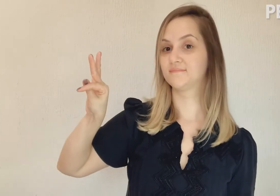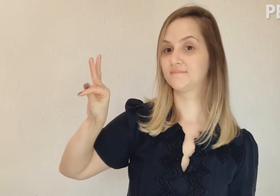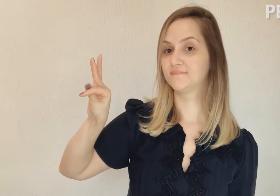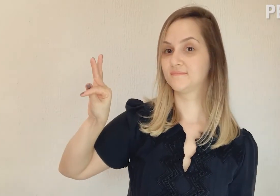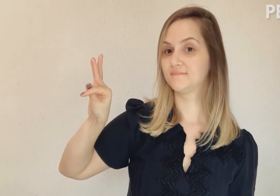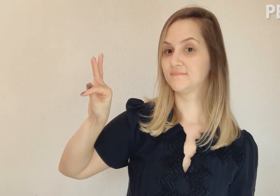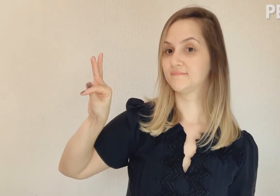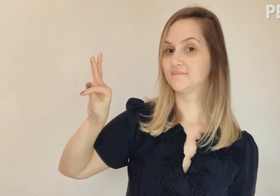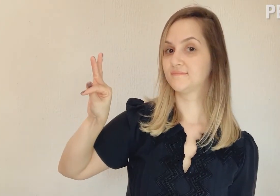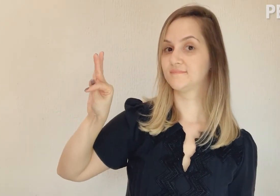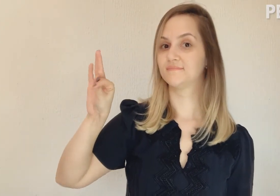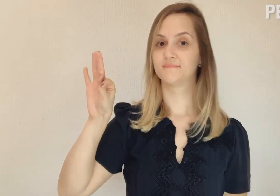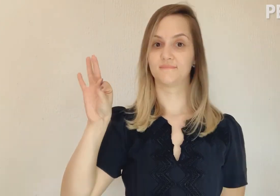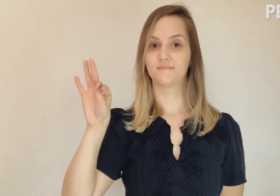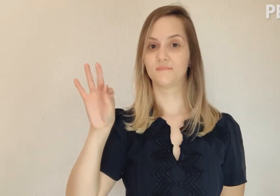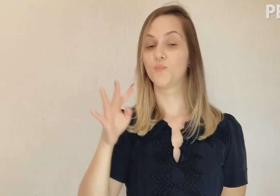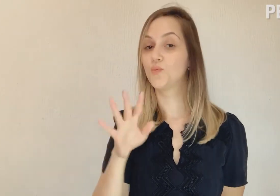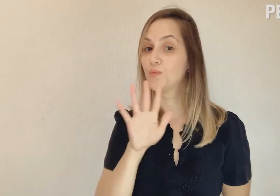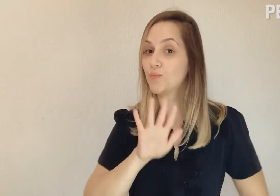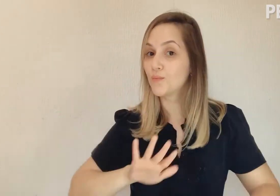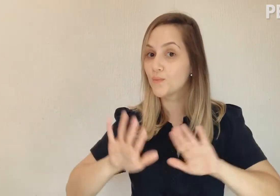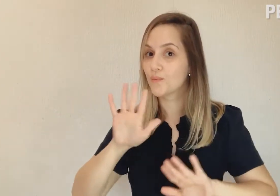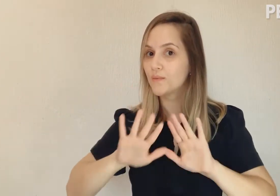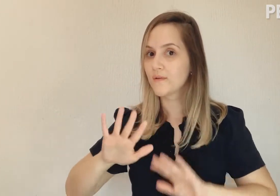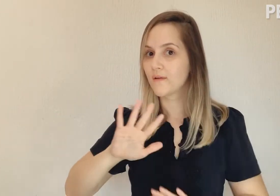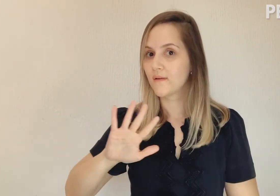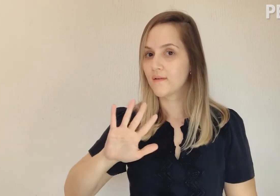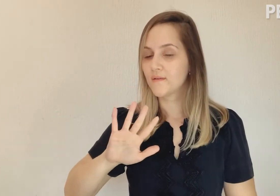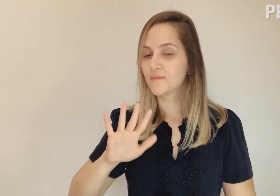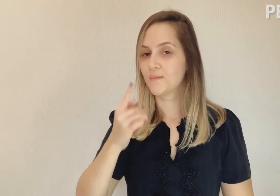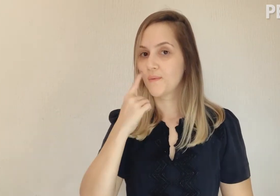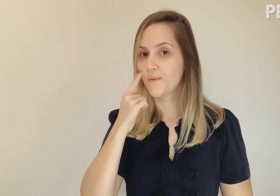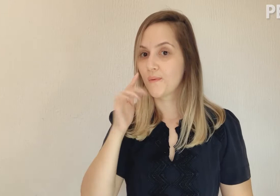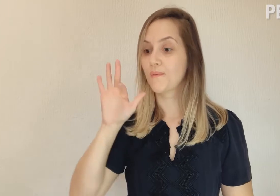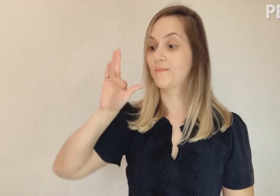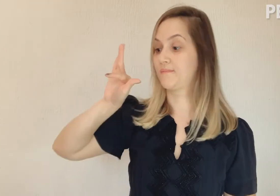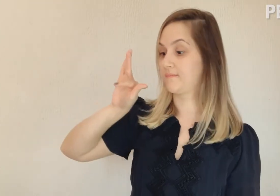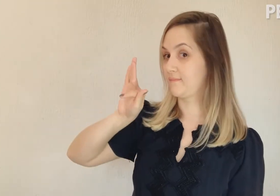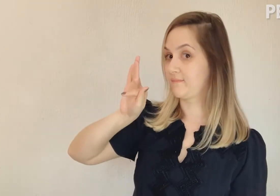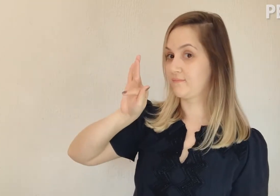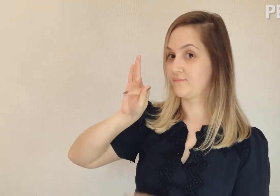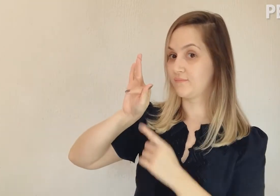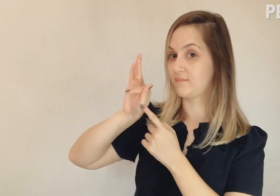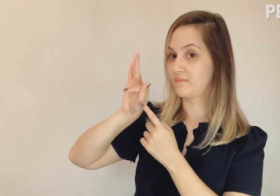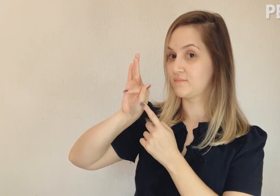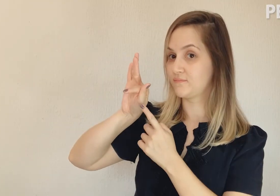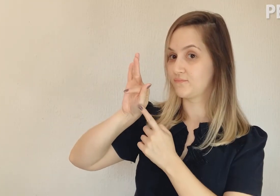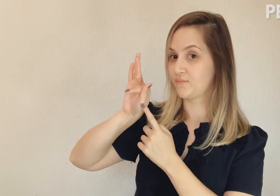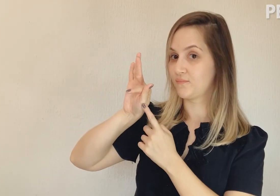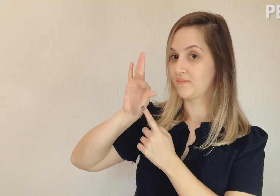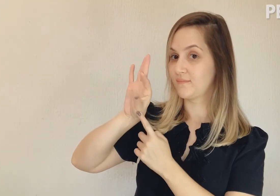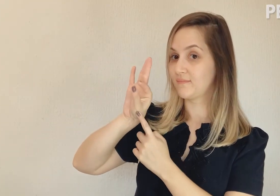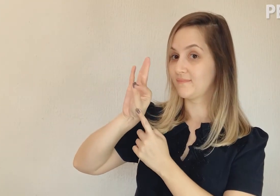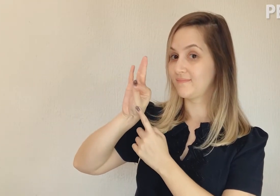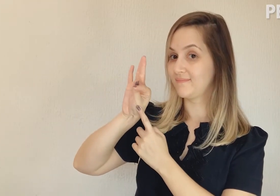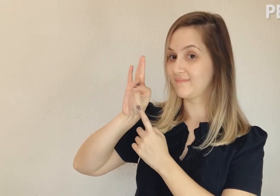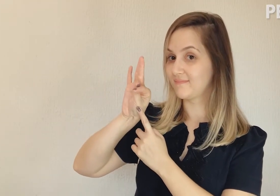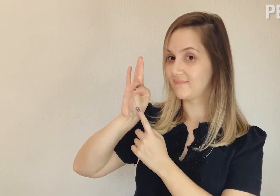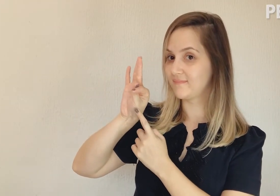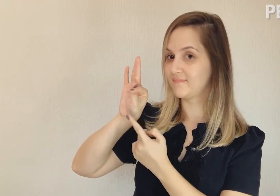T. O T parece com o F. Cuidado para que vocês não se confundam, ó. F, meu dedo polegar tá para